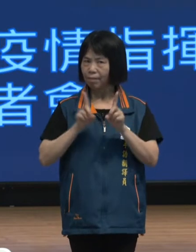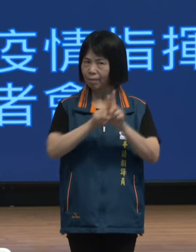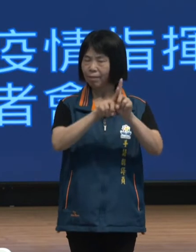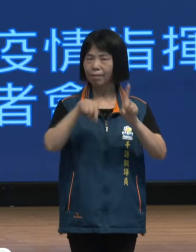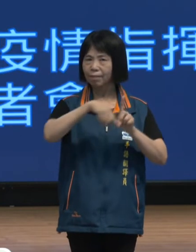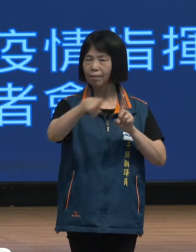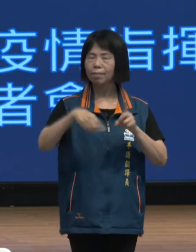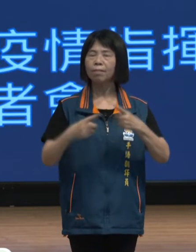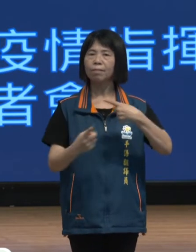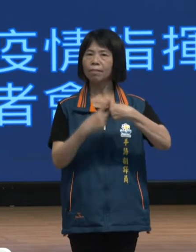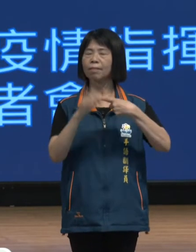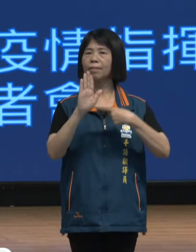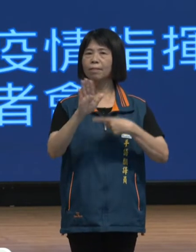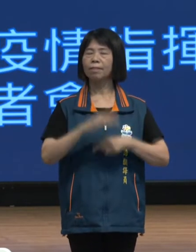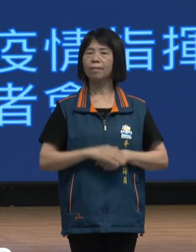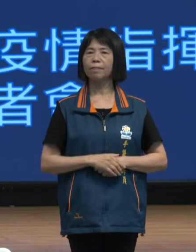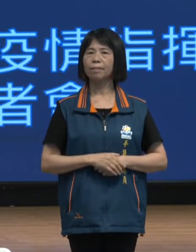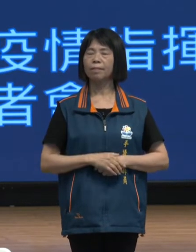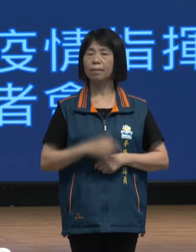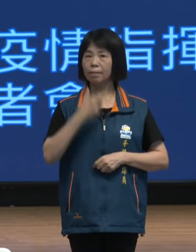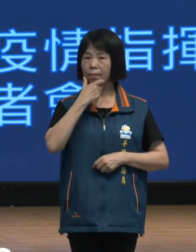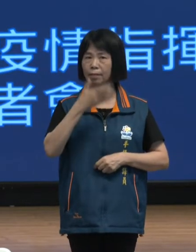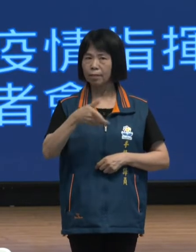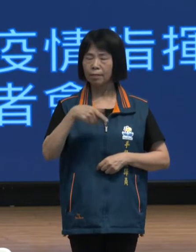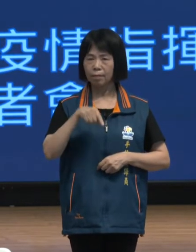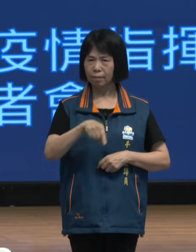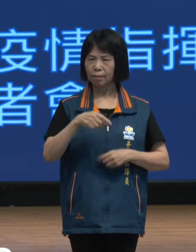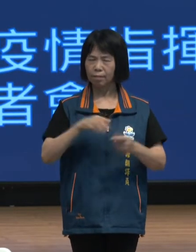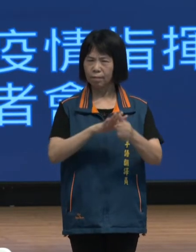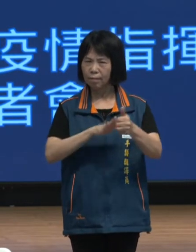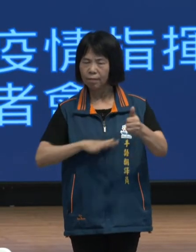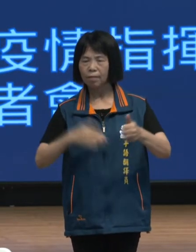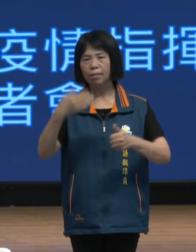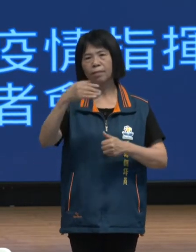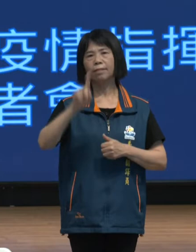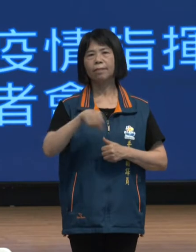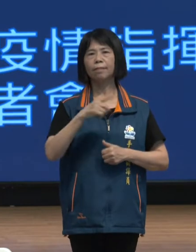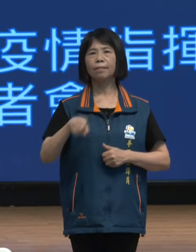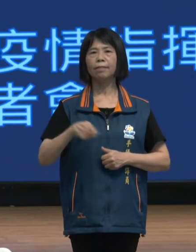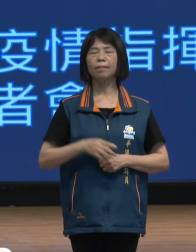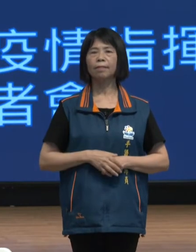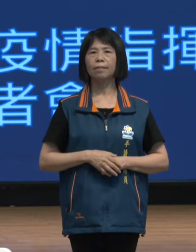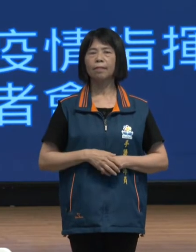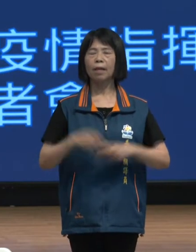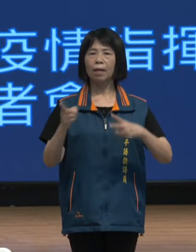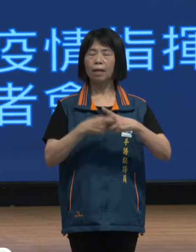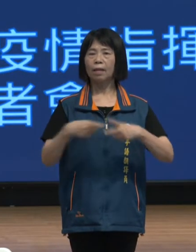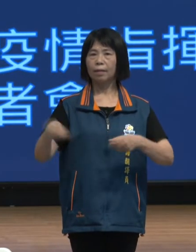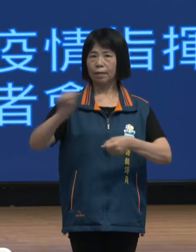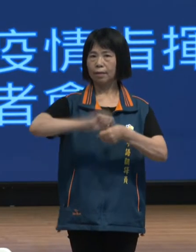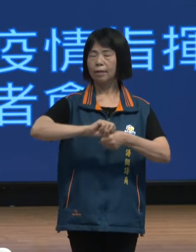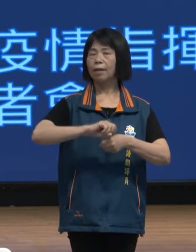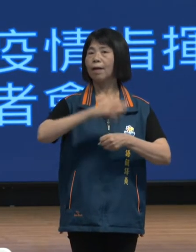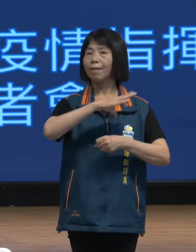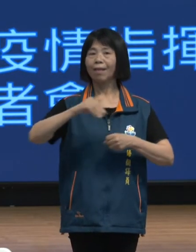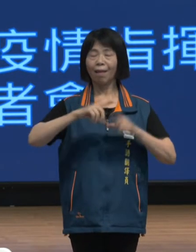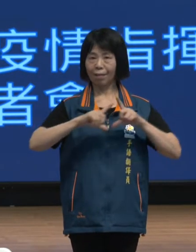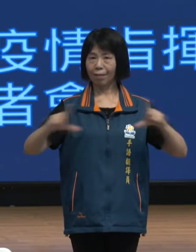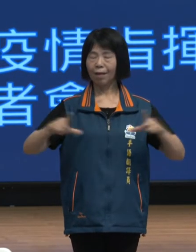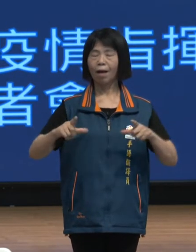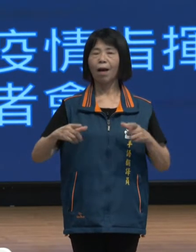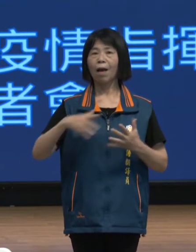在慈济的这个这一条线呢是9个人。另外小加拿大美语补习班的部